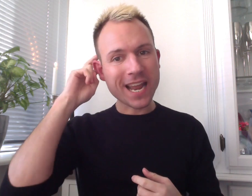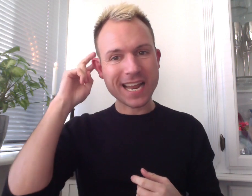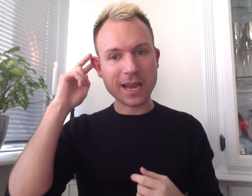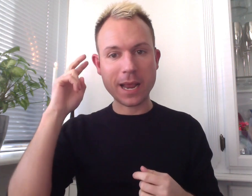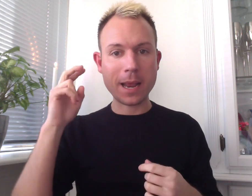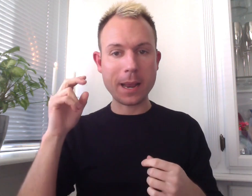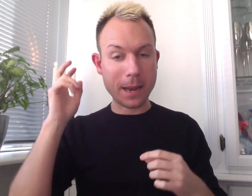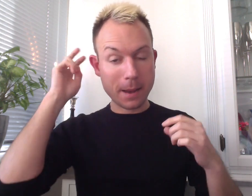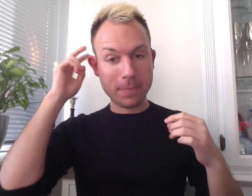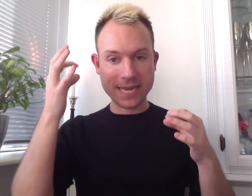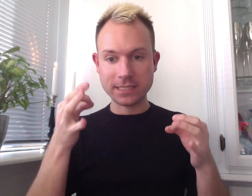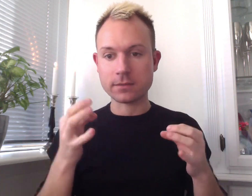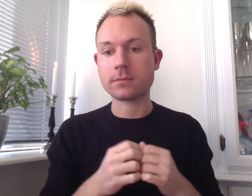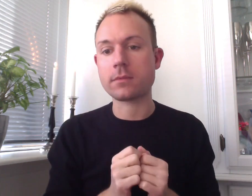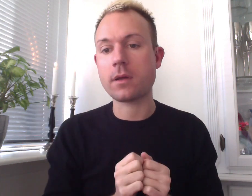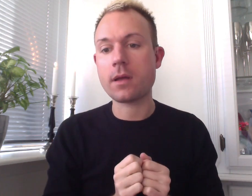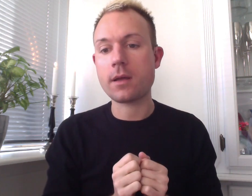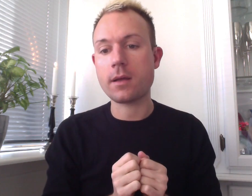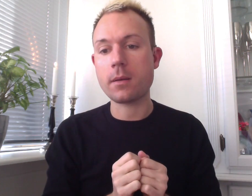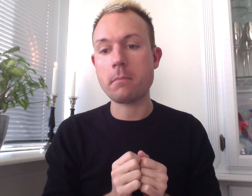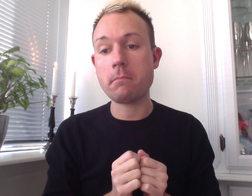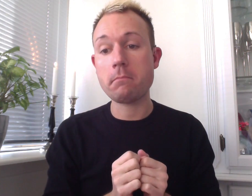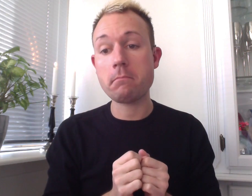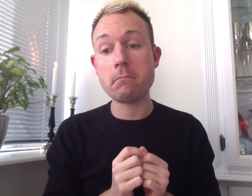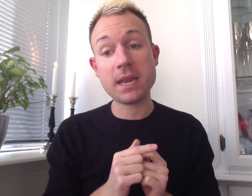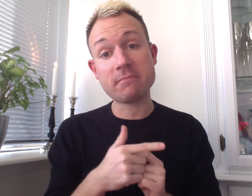koglaen en pladen. Men nej.